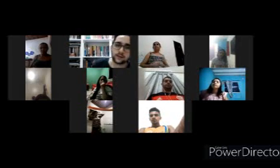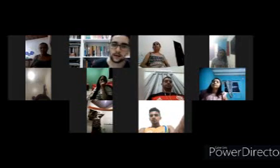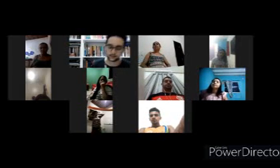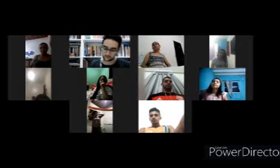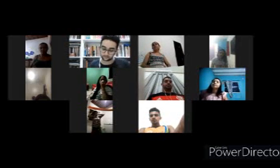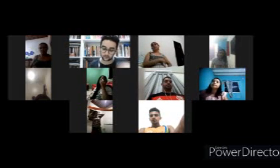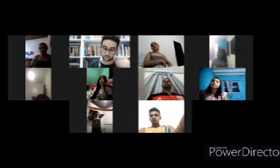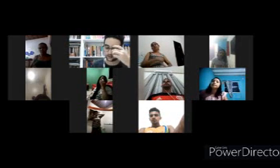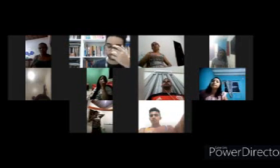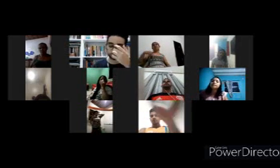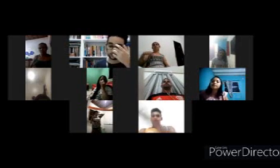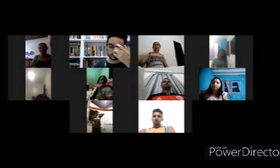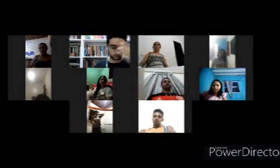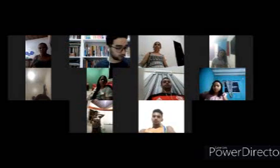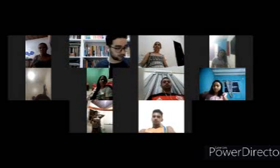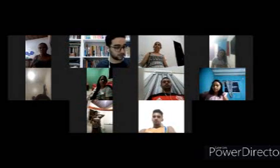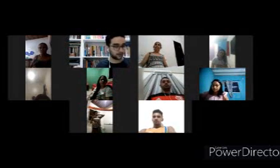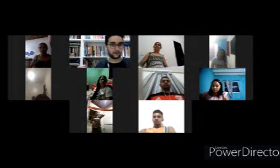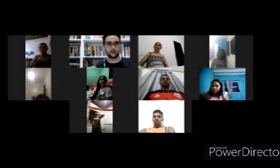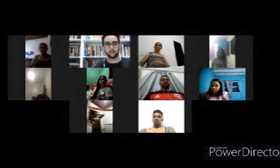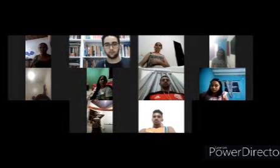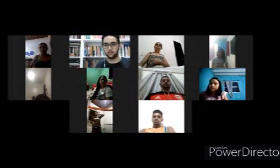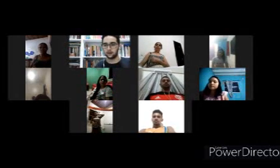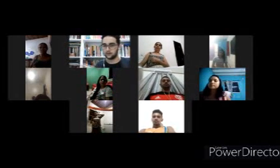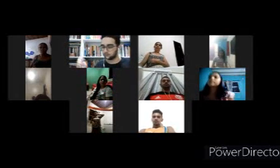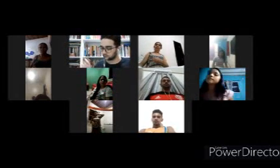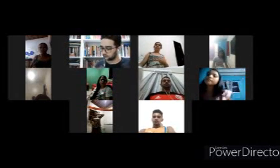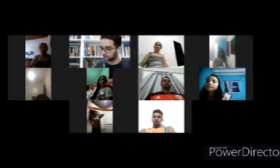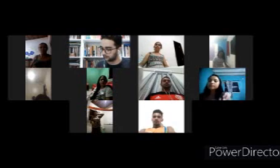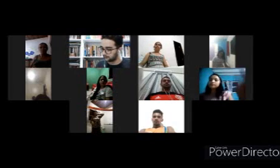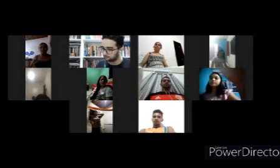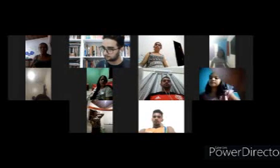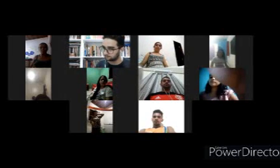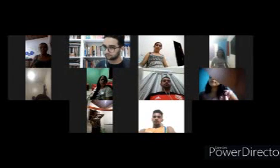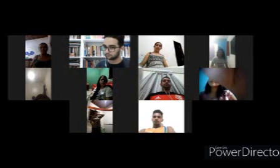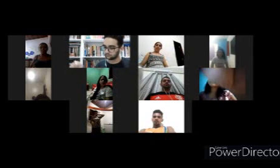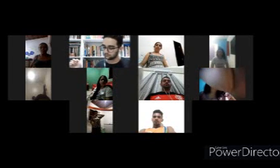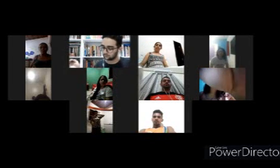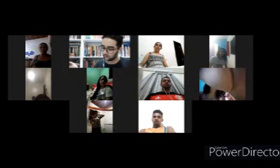sinais. Então, bora lá. Deixa eu só pegar a minha caneta então, e marcando as que eu já falei.